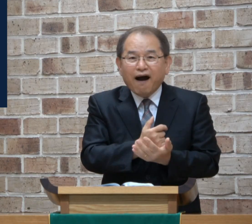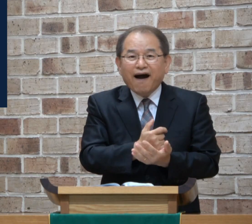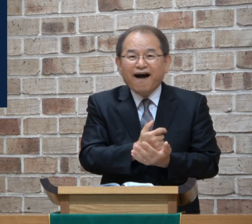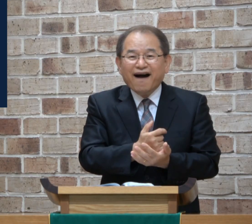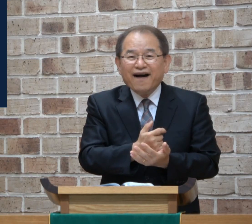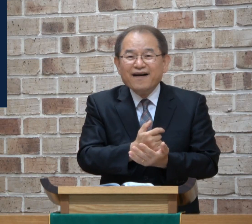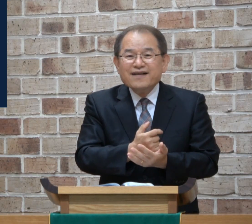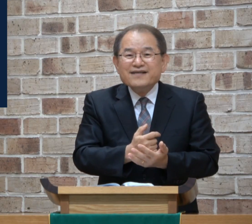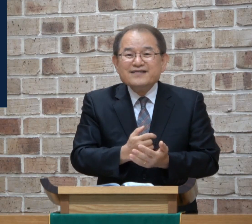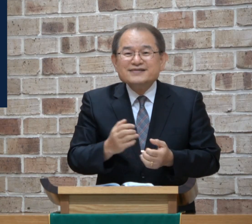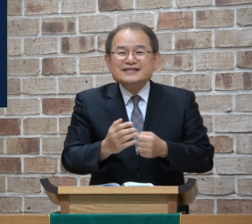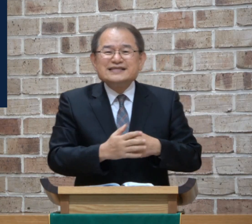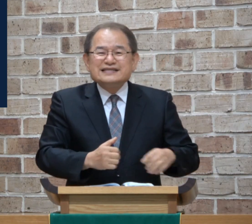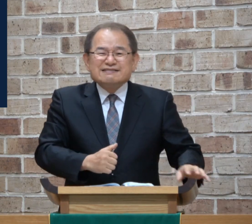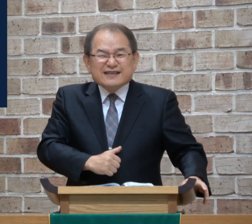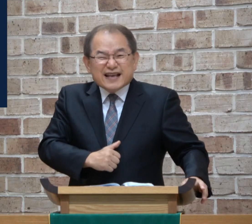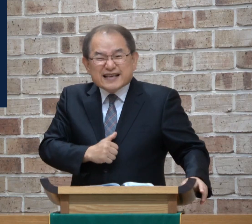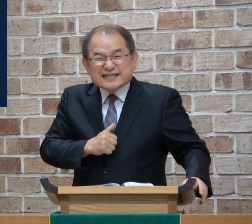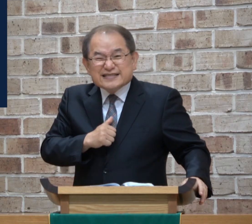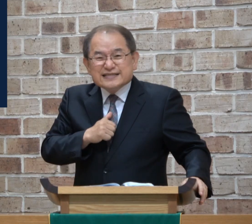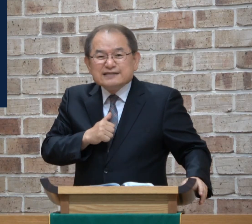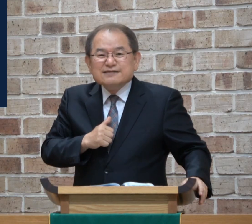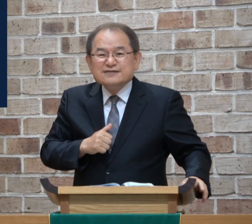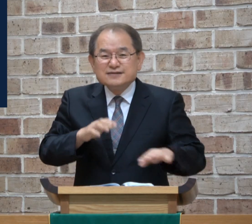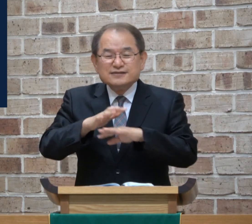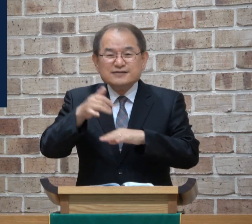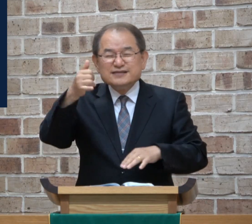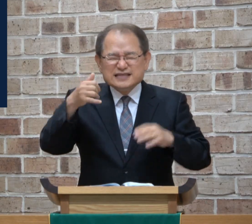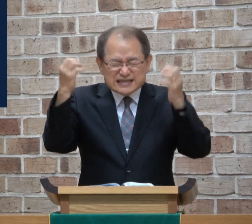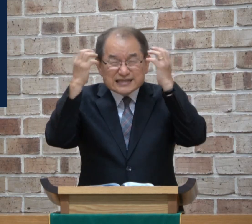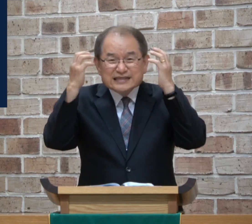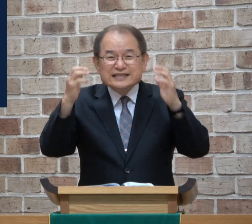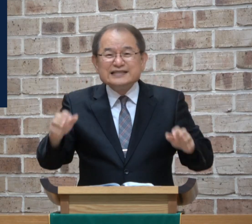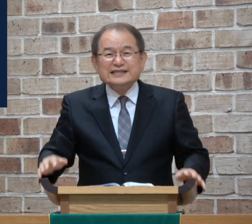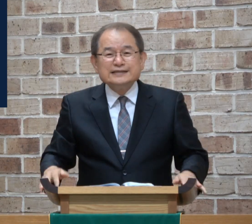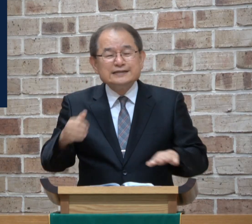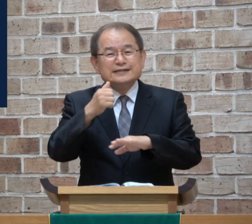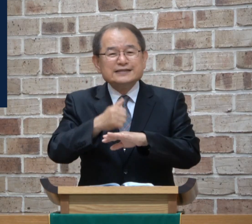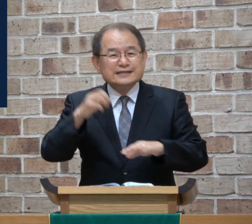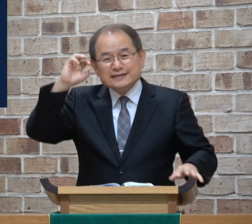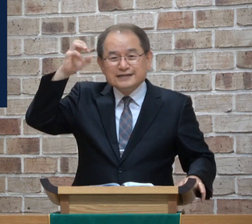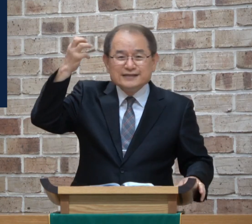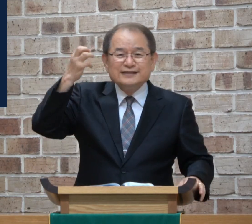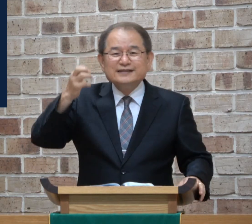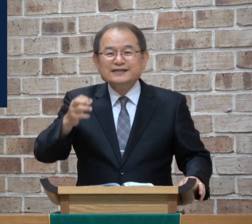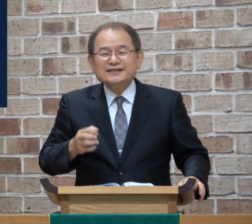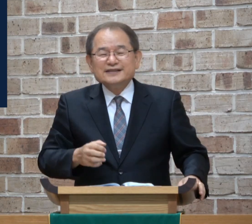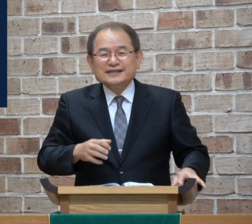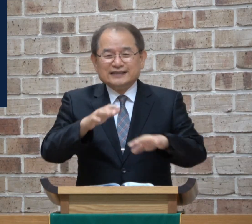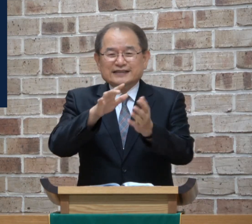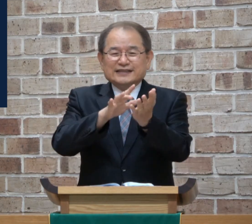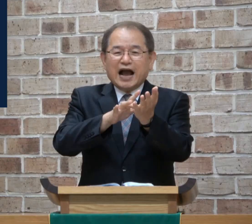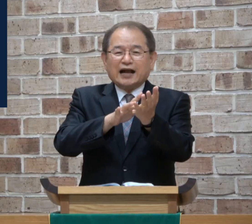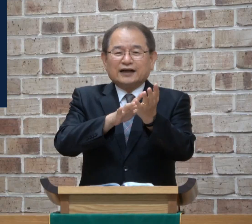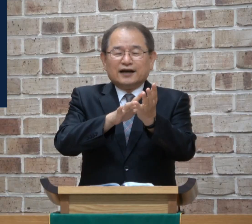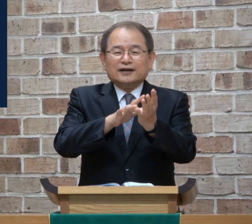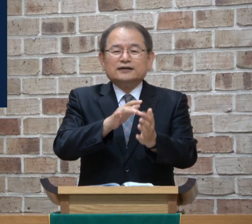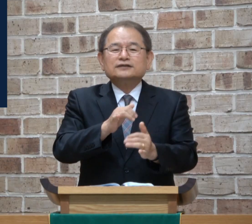속은 거죠. 그래서 너무나 속상했습니다. 그래서 농부가 땀 흘려서 그렇게 애를 쓰고 키웠는데 아무것도 나지 않으니까